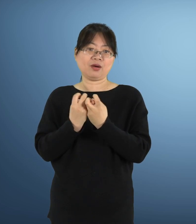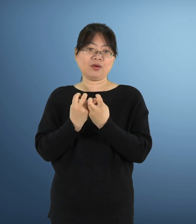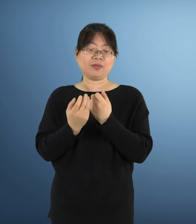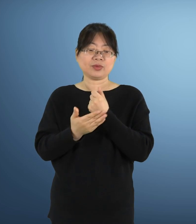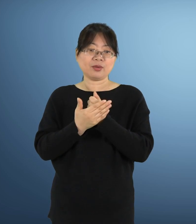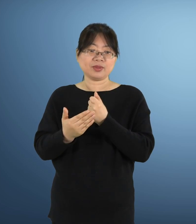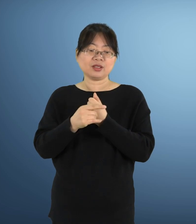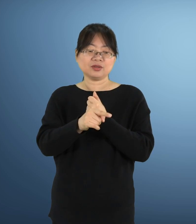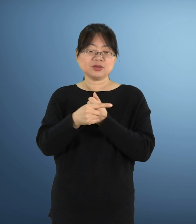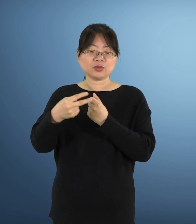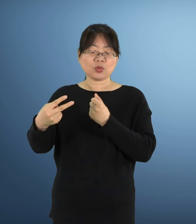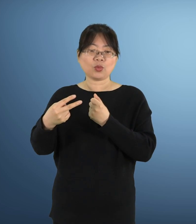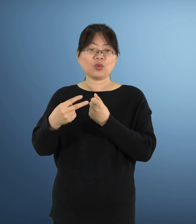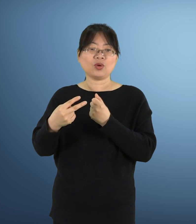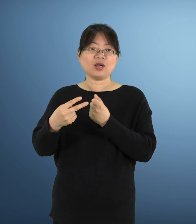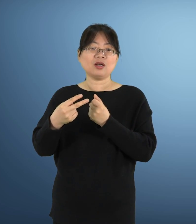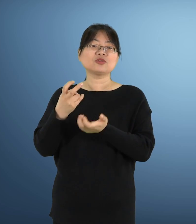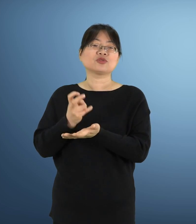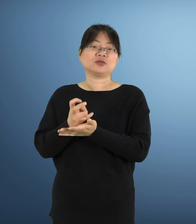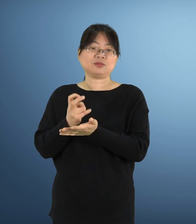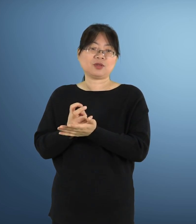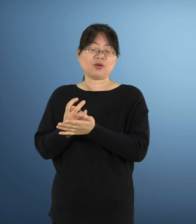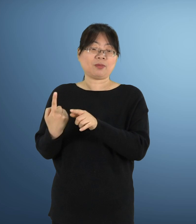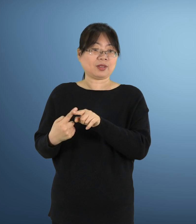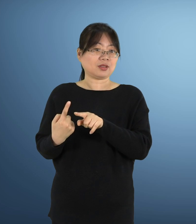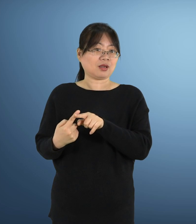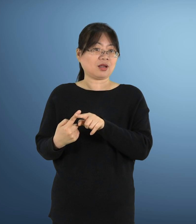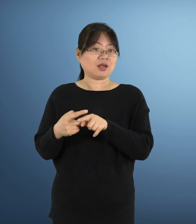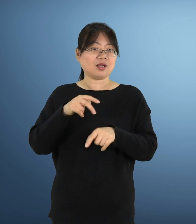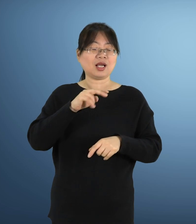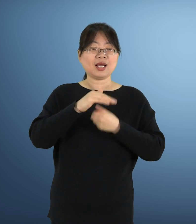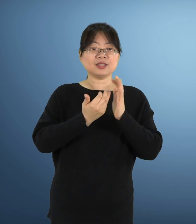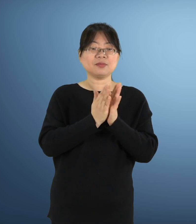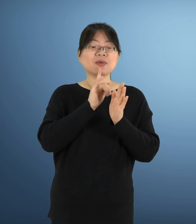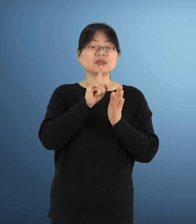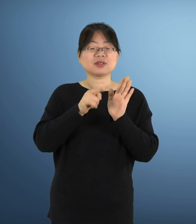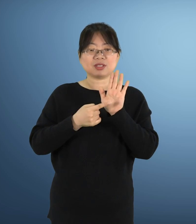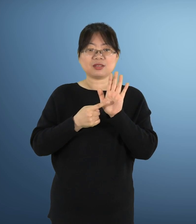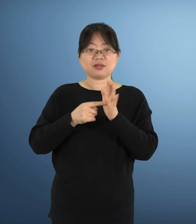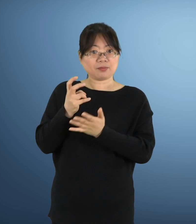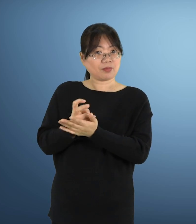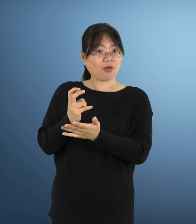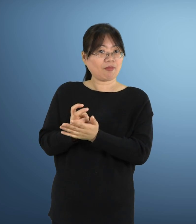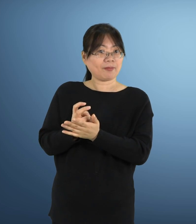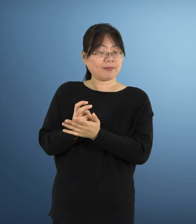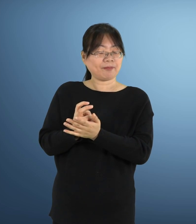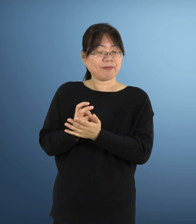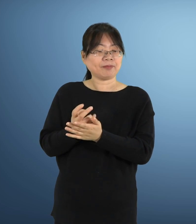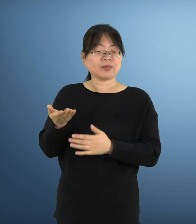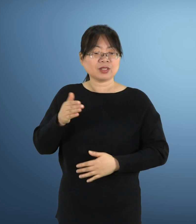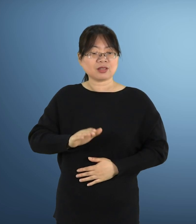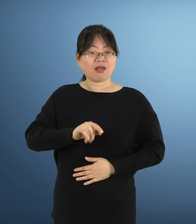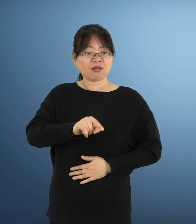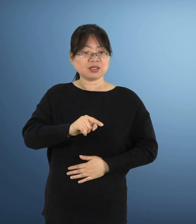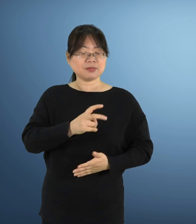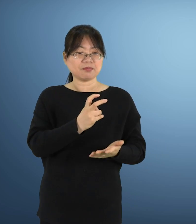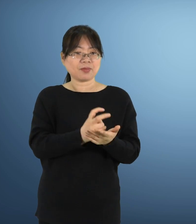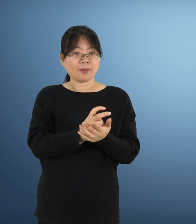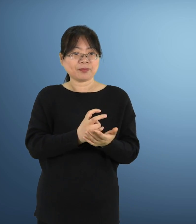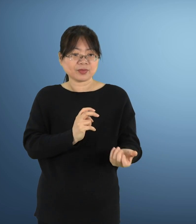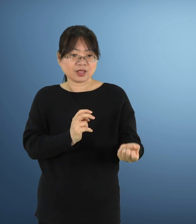말씀에 신명기 25장에 나와 있는 법이에요. 이제 이 법을 놓고